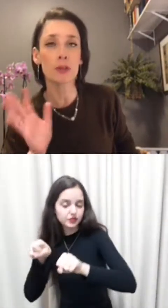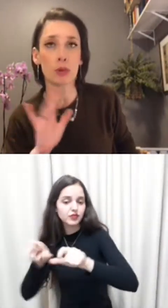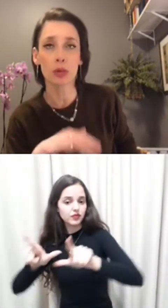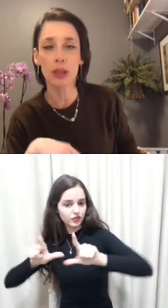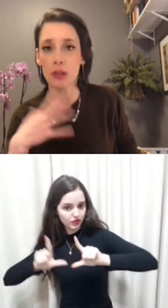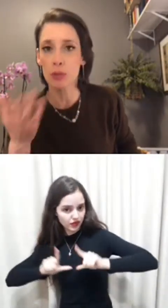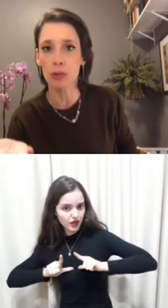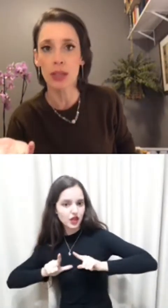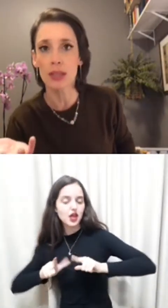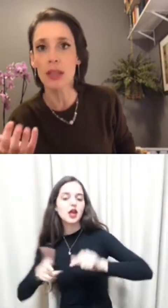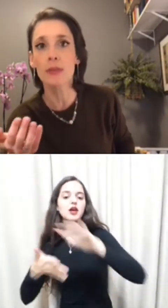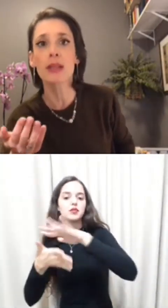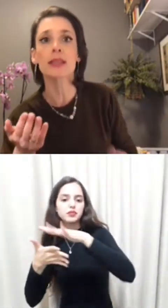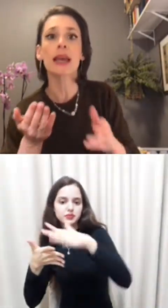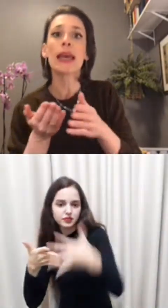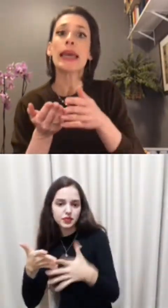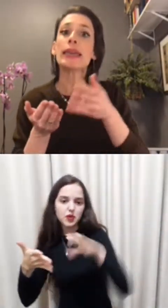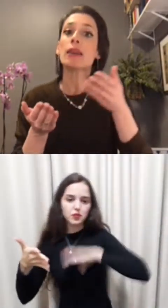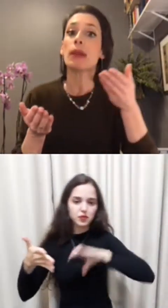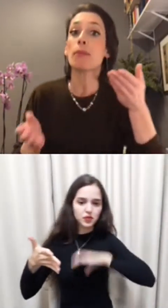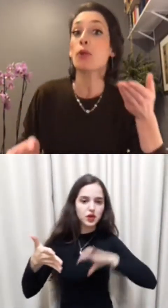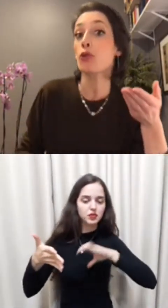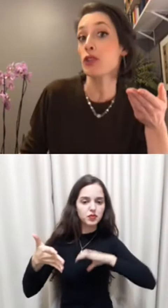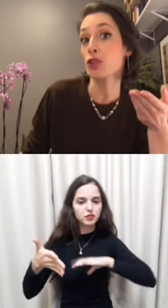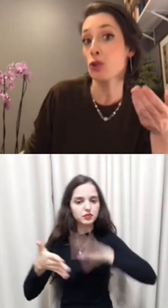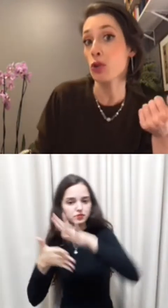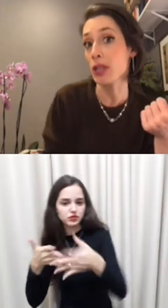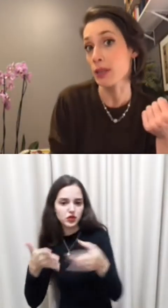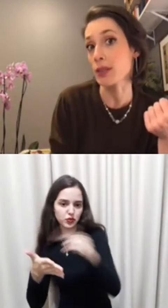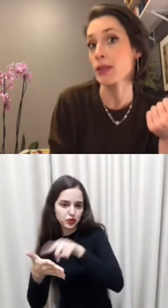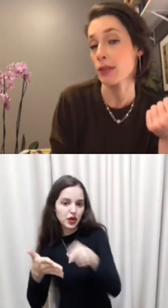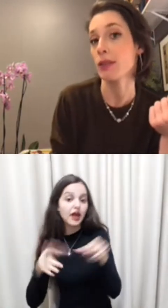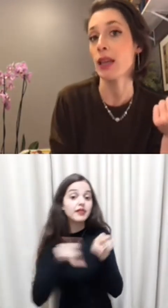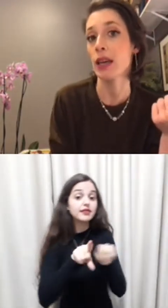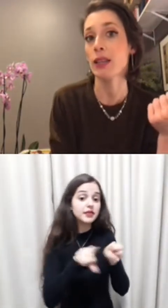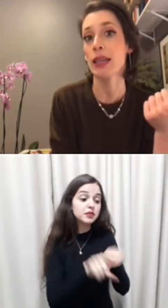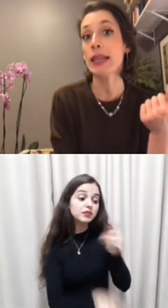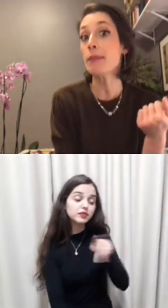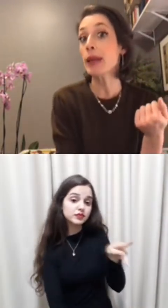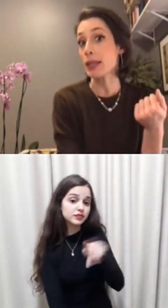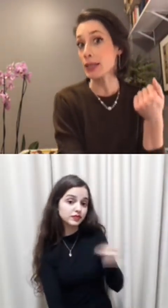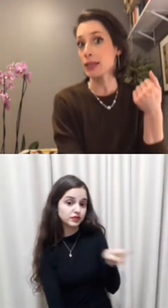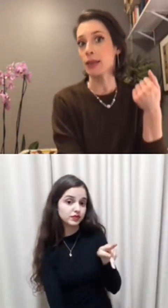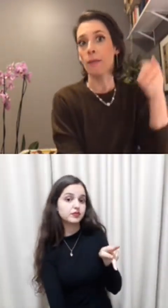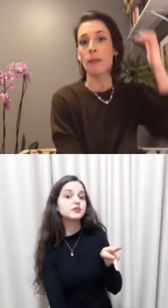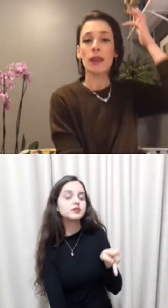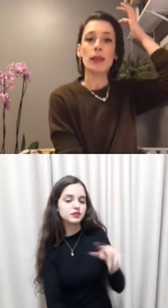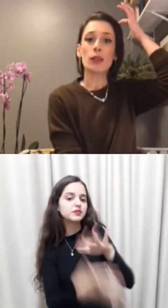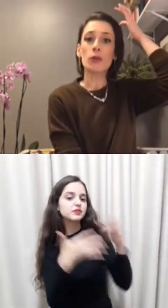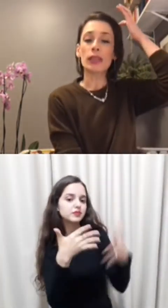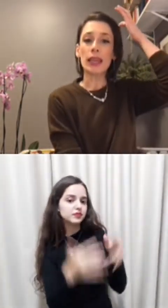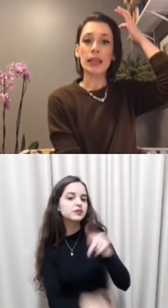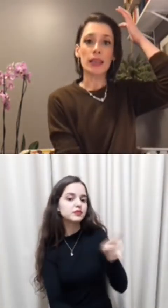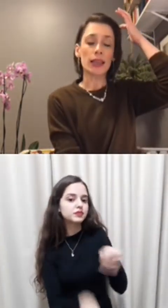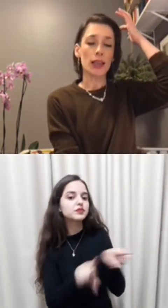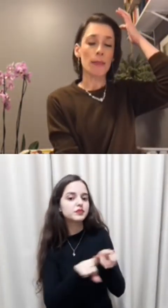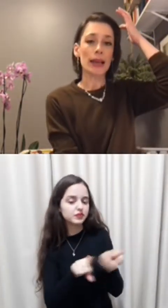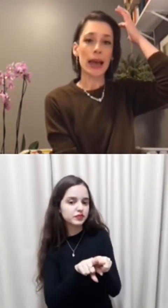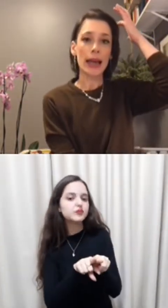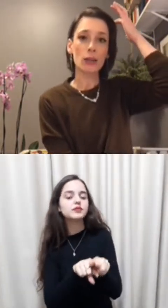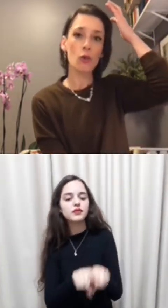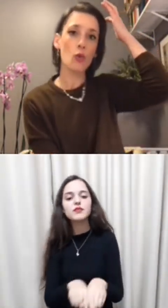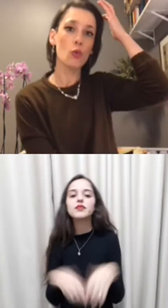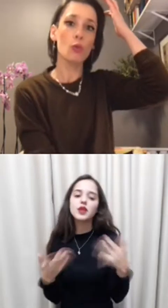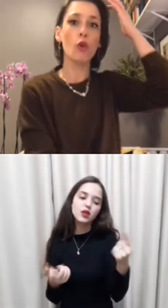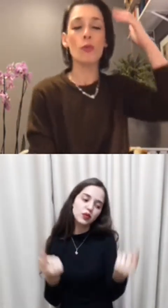Libras, português, Libras, e também professores, né, de Libras. Então, quem queria